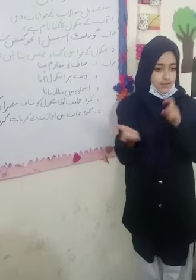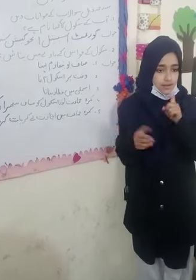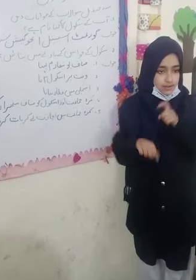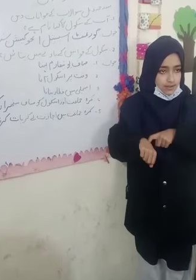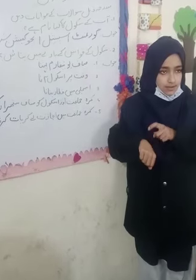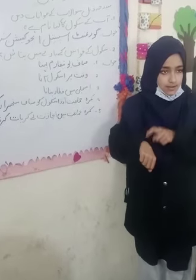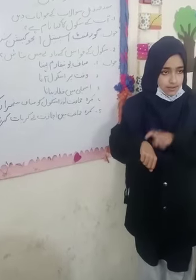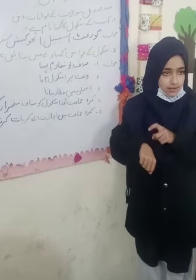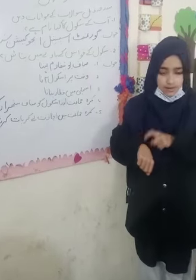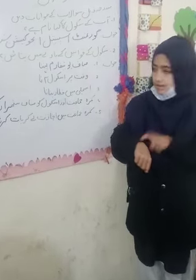वक्त